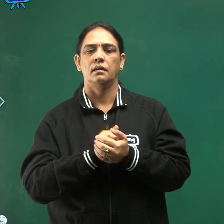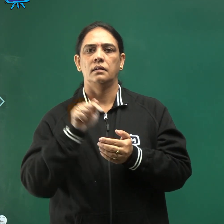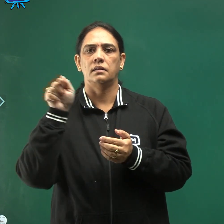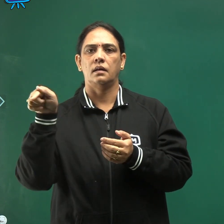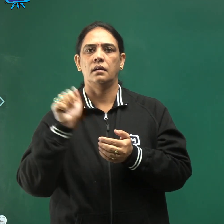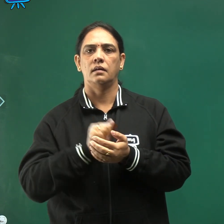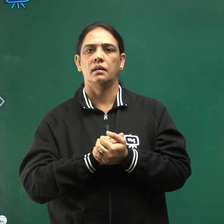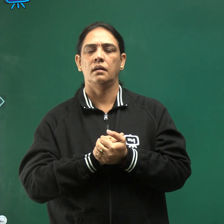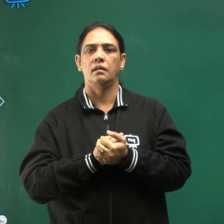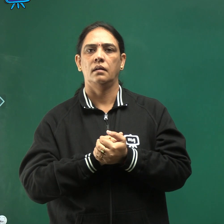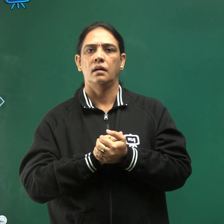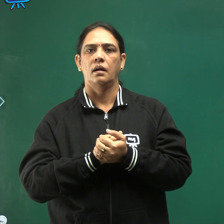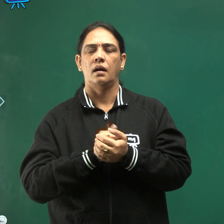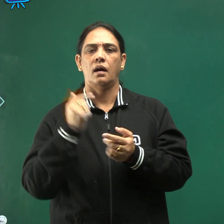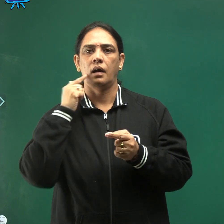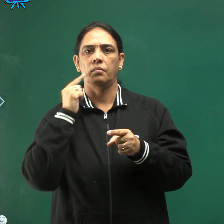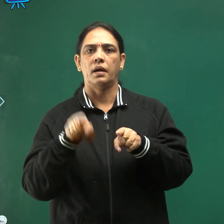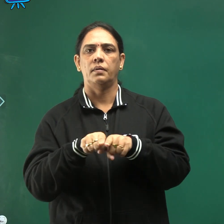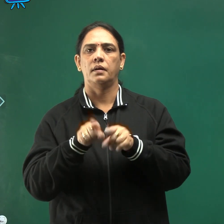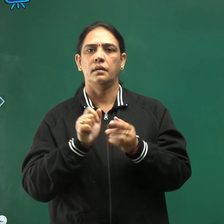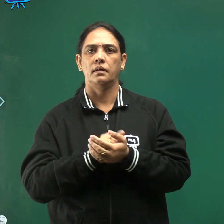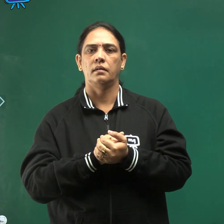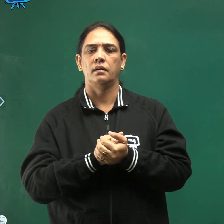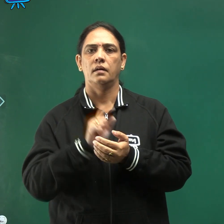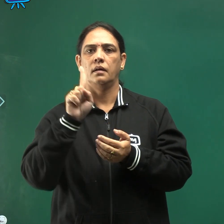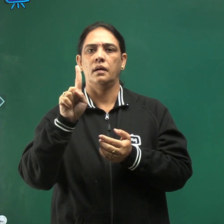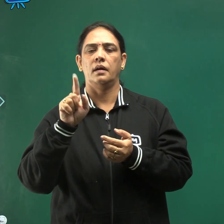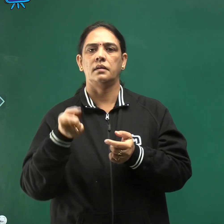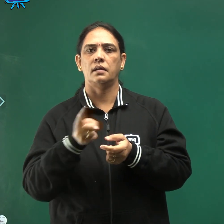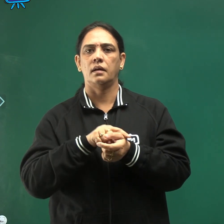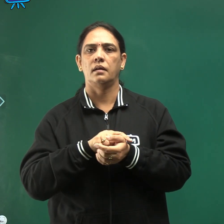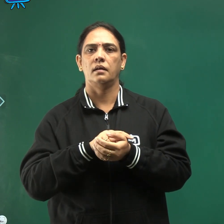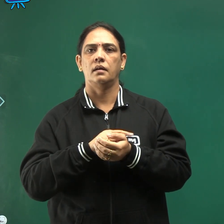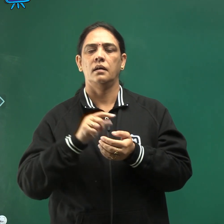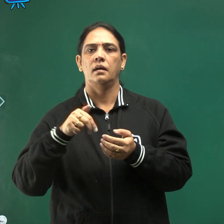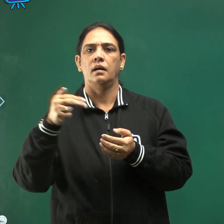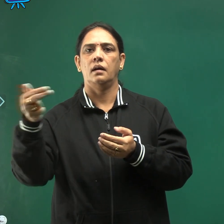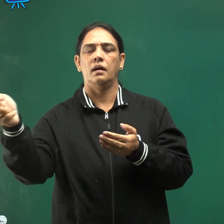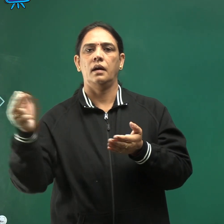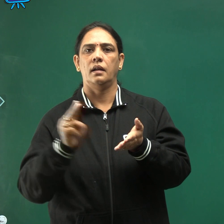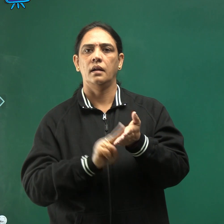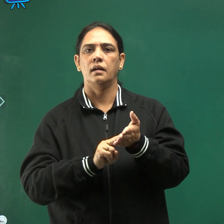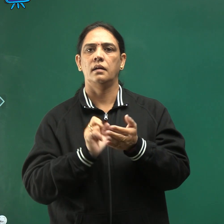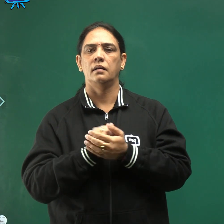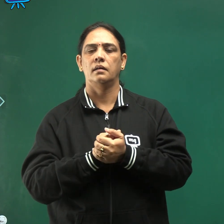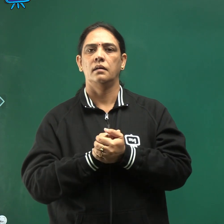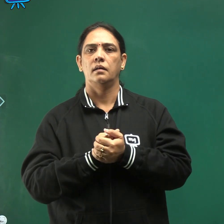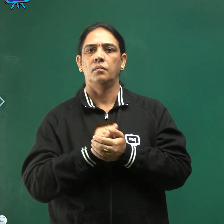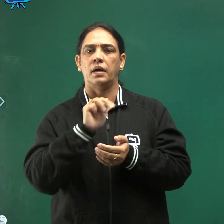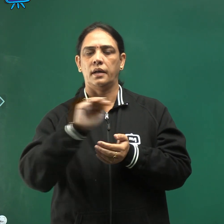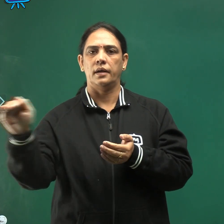जहाँ i बराबर 1 से n